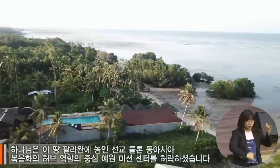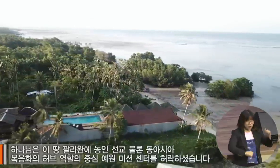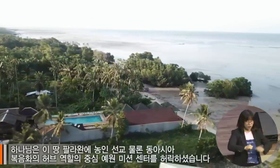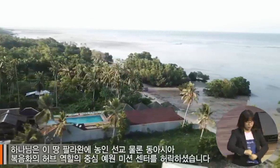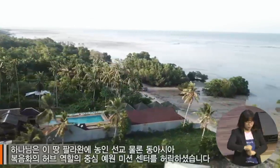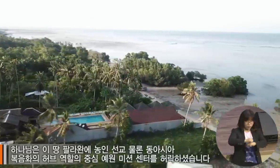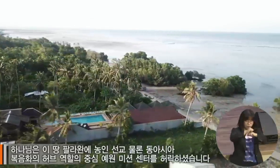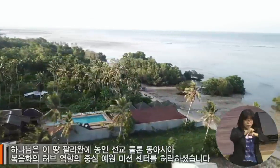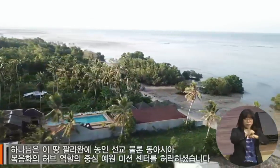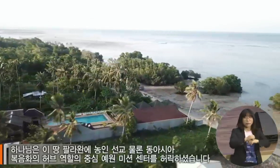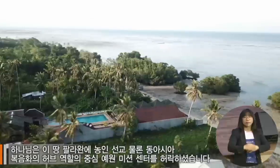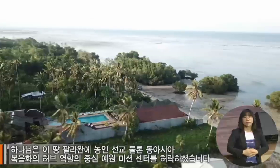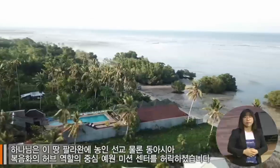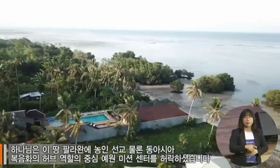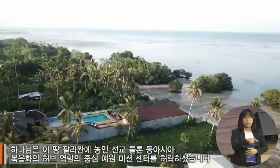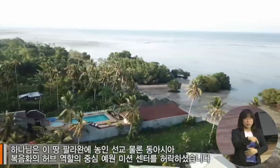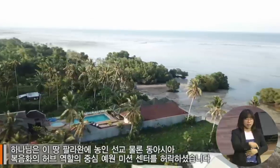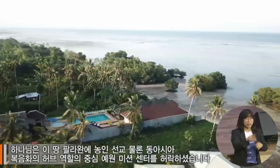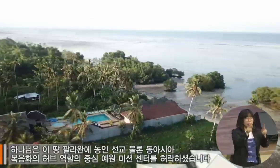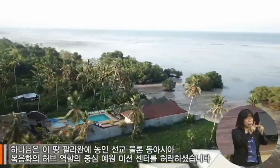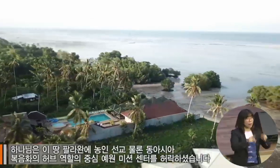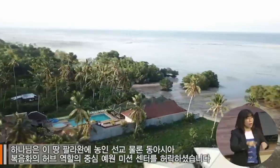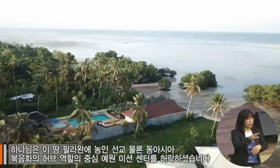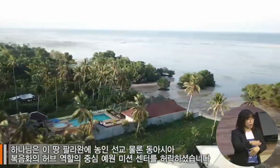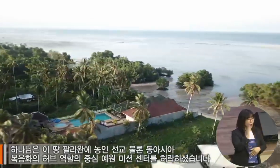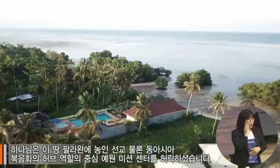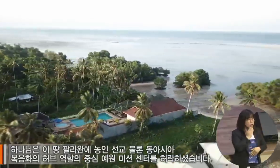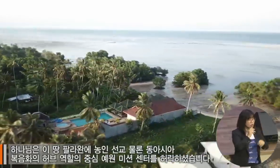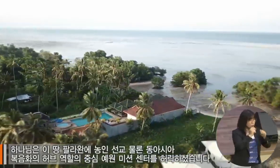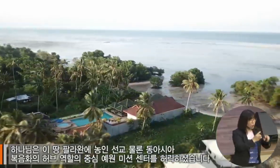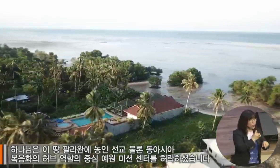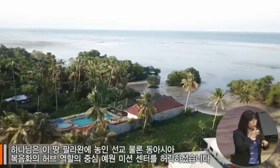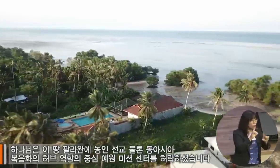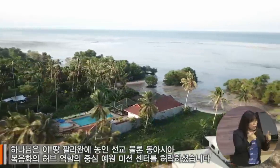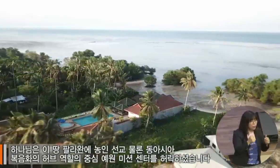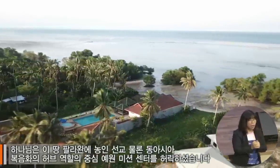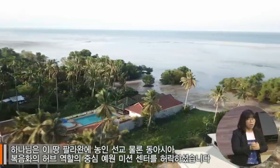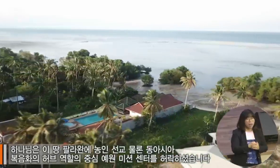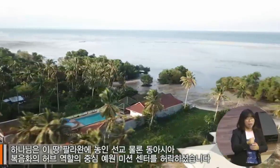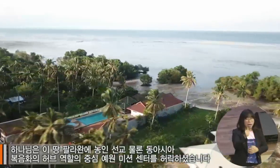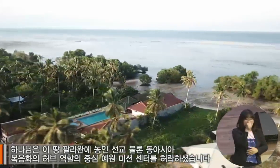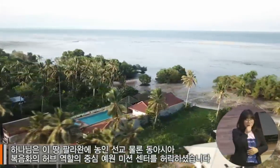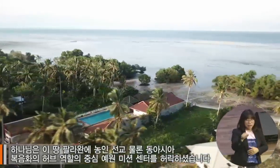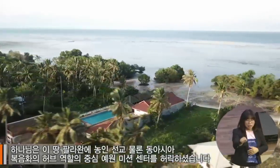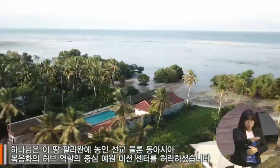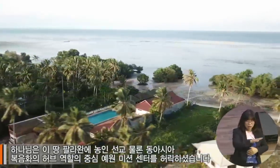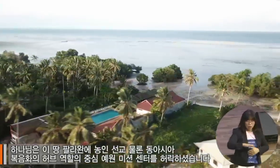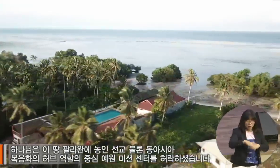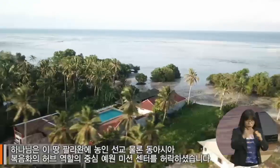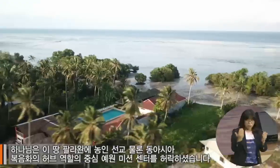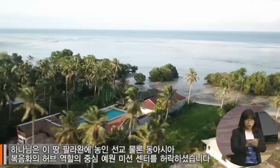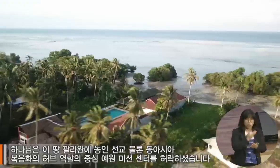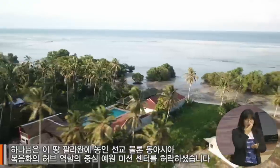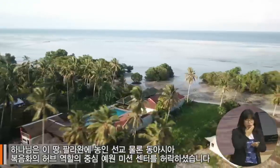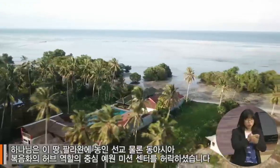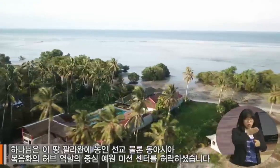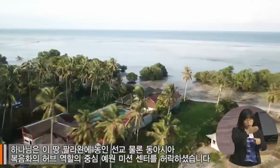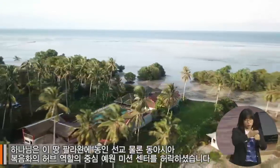하나님은 이 땅 팔라완에 농인 선교는 물론 동아시아 복음화의 허브 역할의 중심 예원 미션 센터를